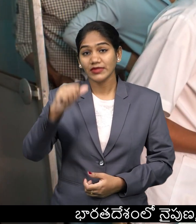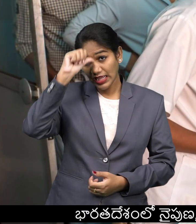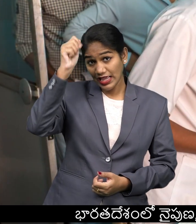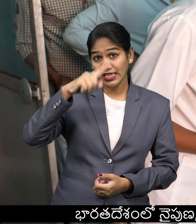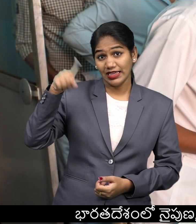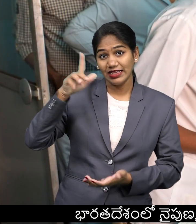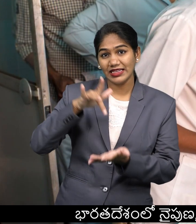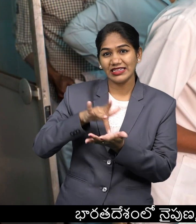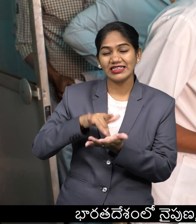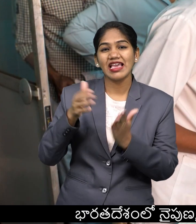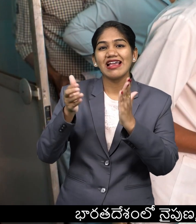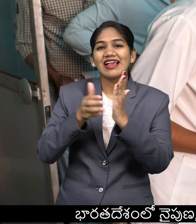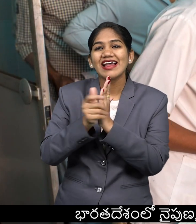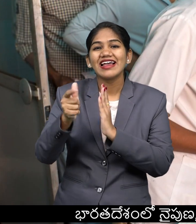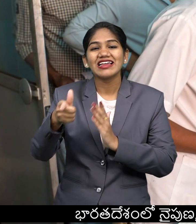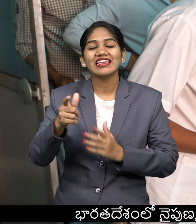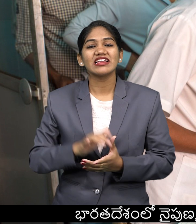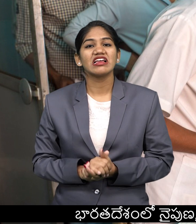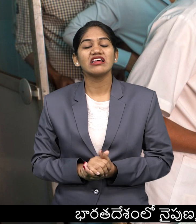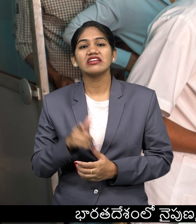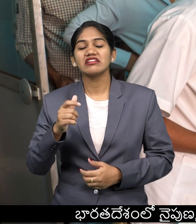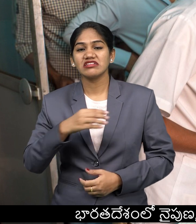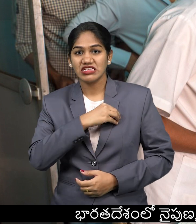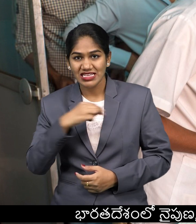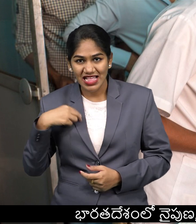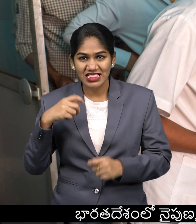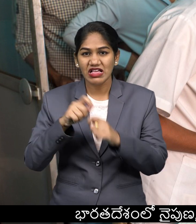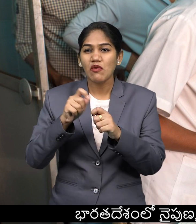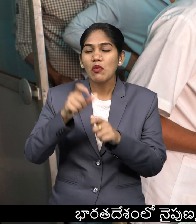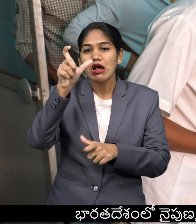భారతదేశంలో నైపుణ్యం కలిగిన ఆరోగ్య కార్యకర్తలు లేరు.